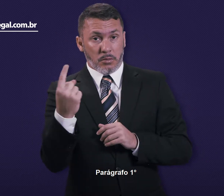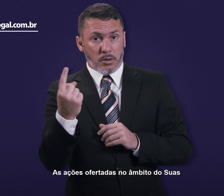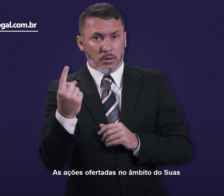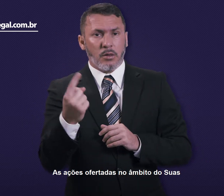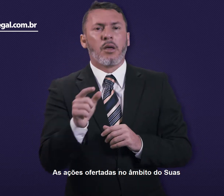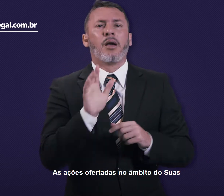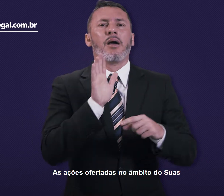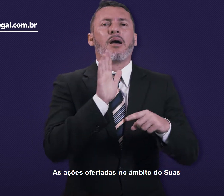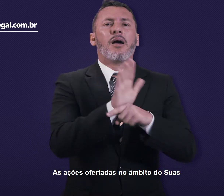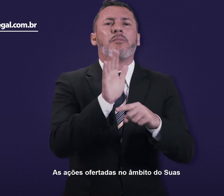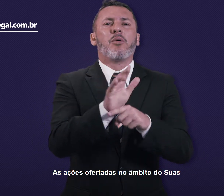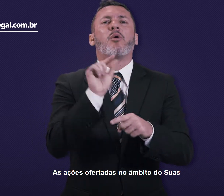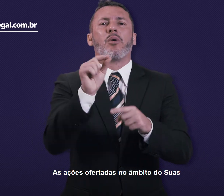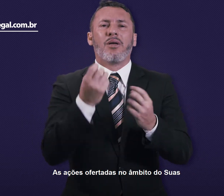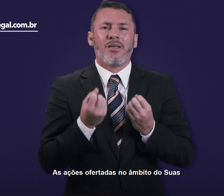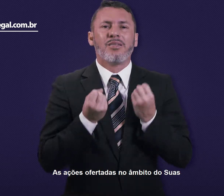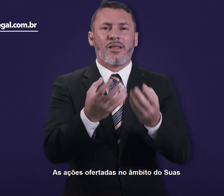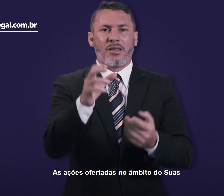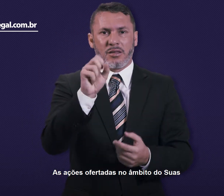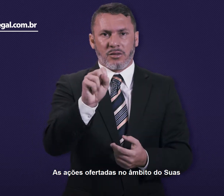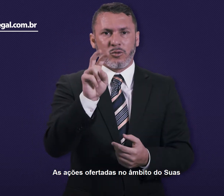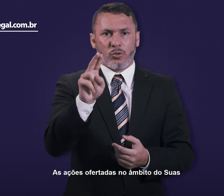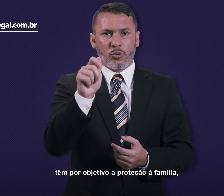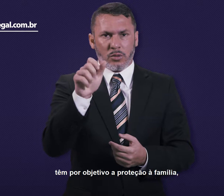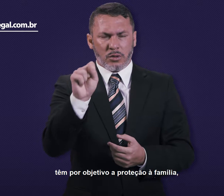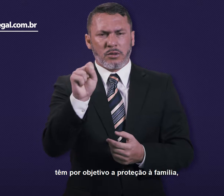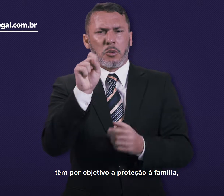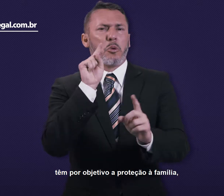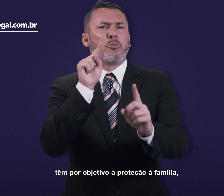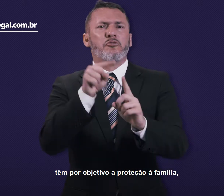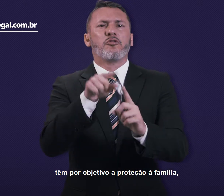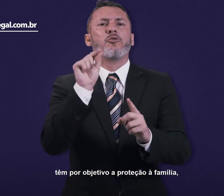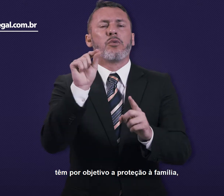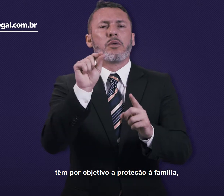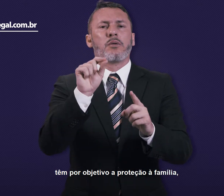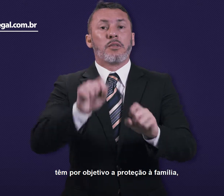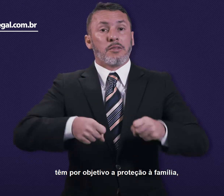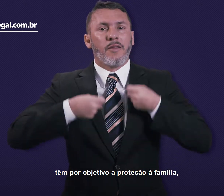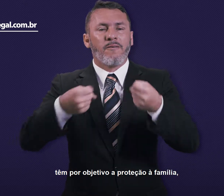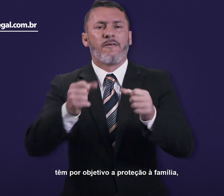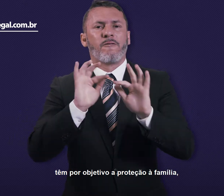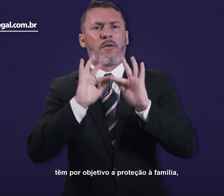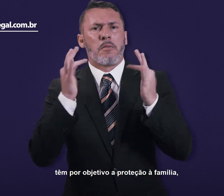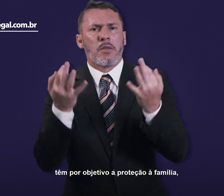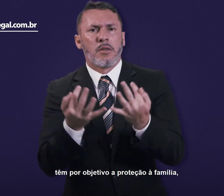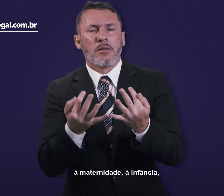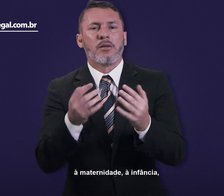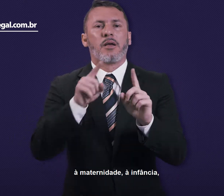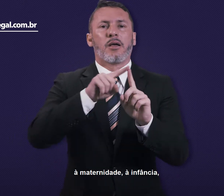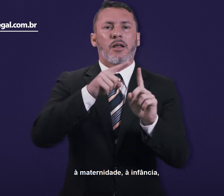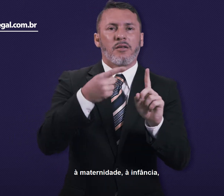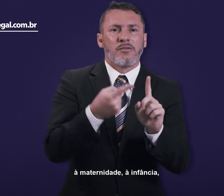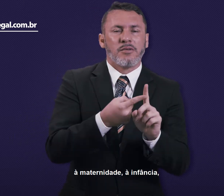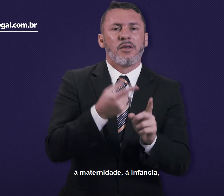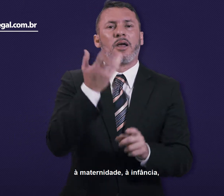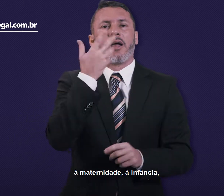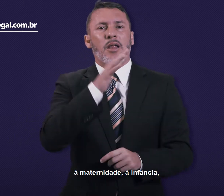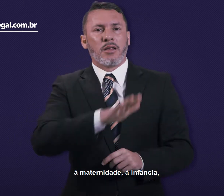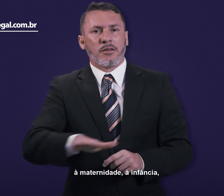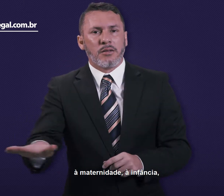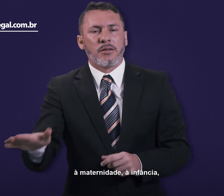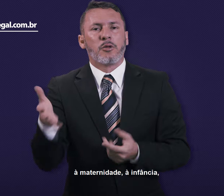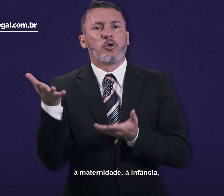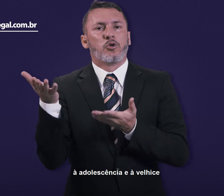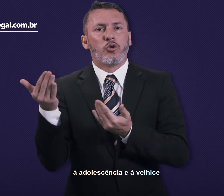1º. As ações ofertadas no âmbito do SUAS têm por objetivo a proteção à família, à maternidade,